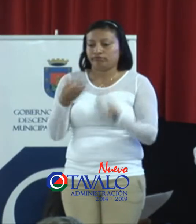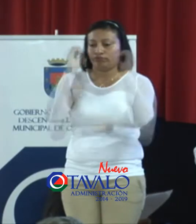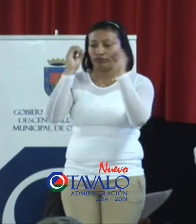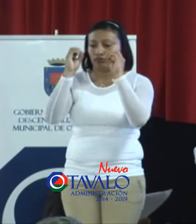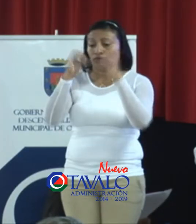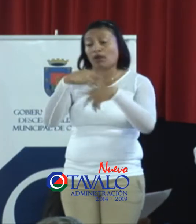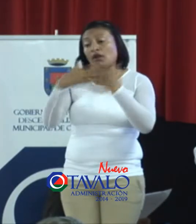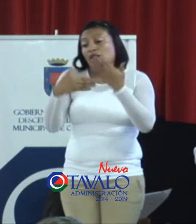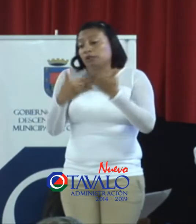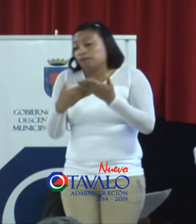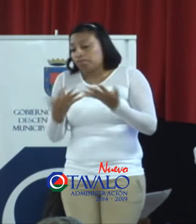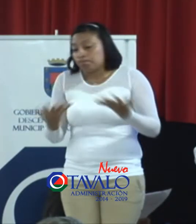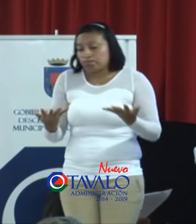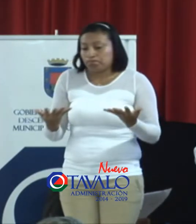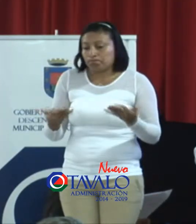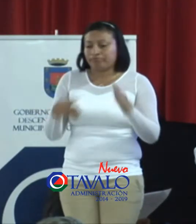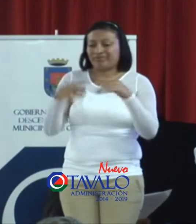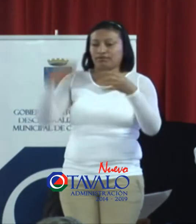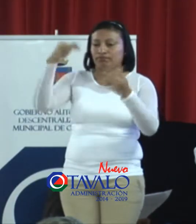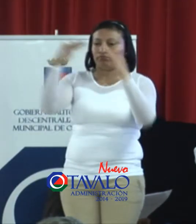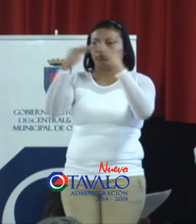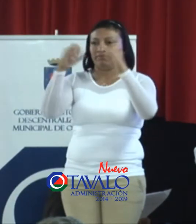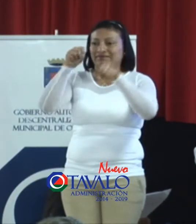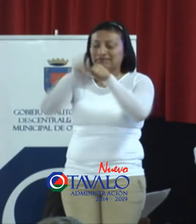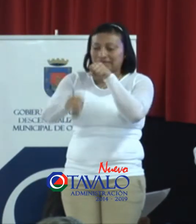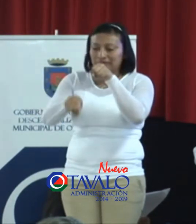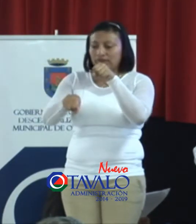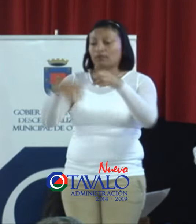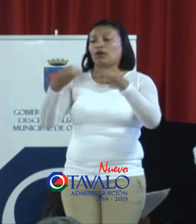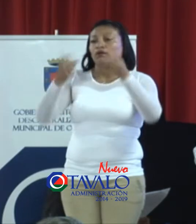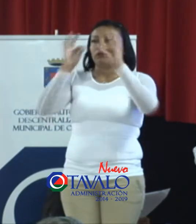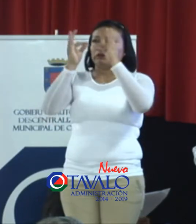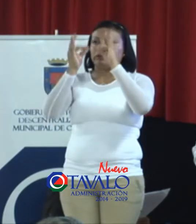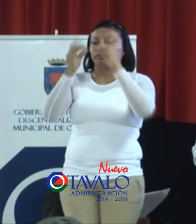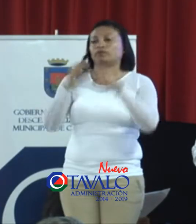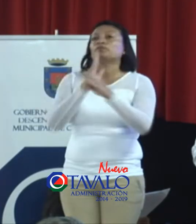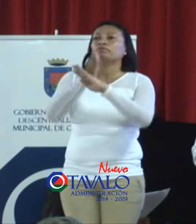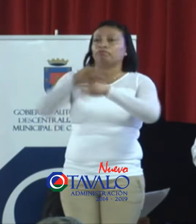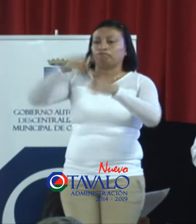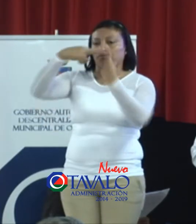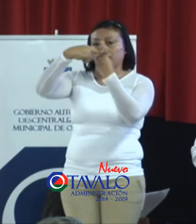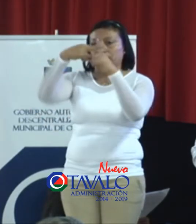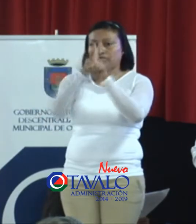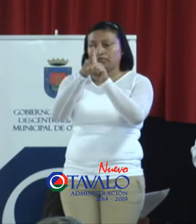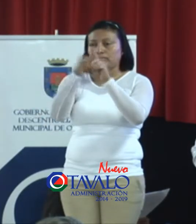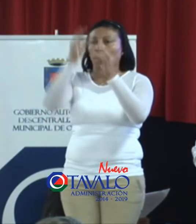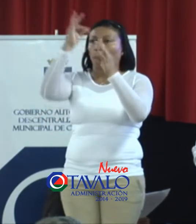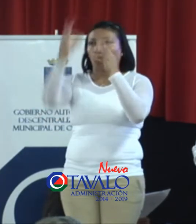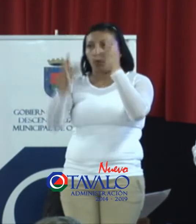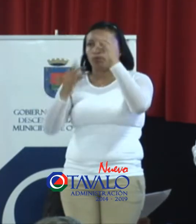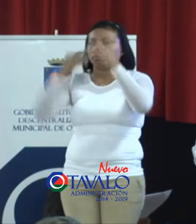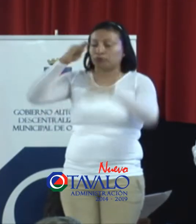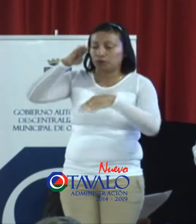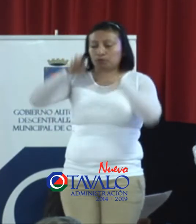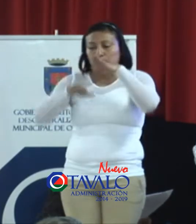presupuesto, deterioradas sus instalaciones físicas, y desde ahí empezamos a reconstruir poco a poco